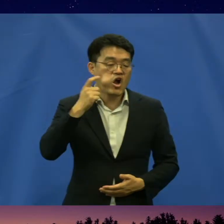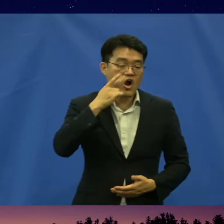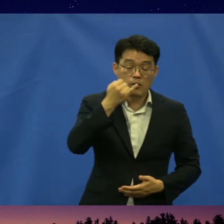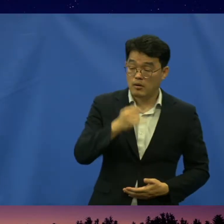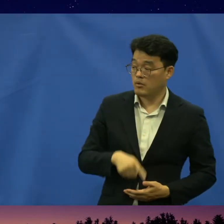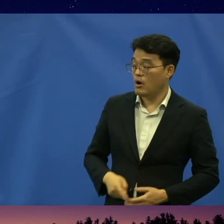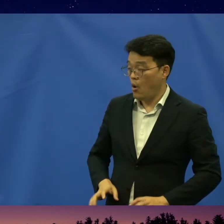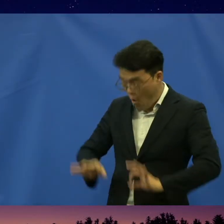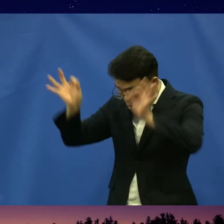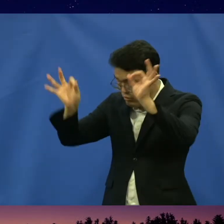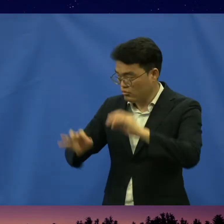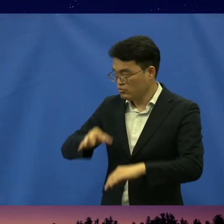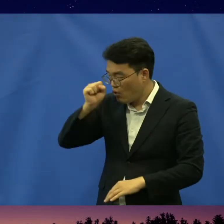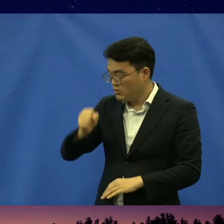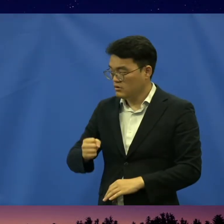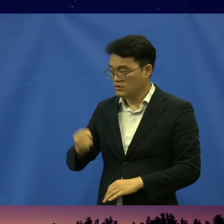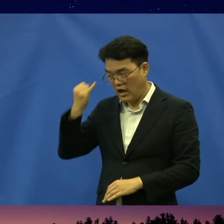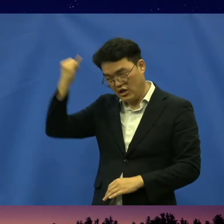나누자 그랬어요.